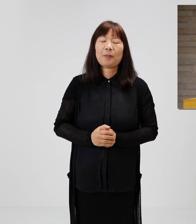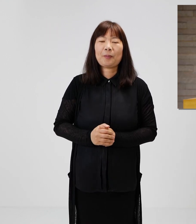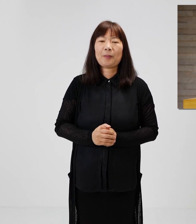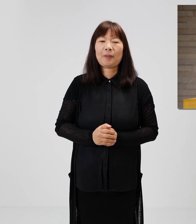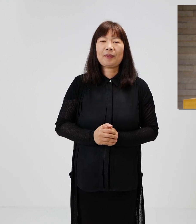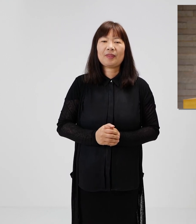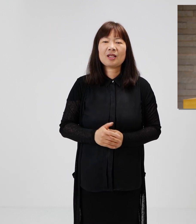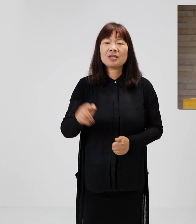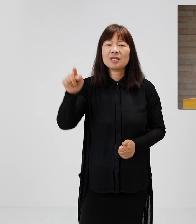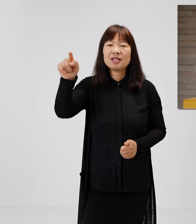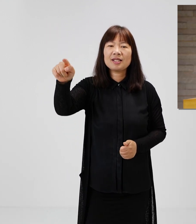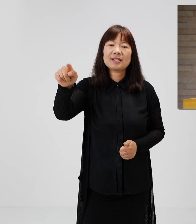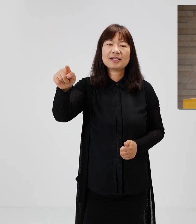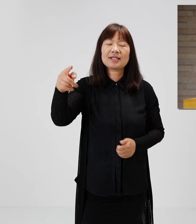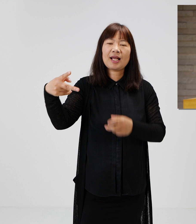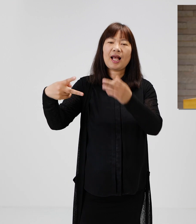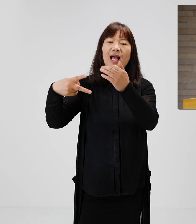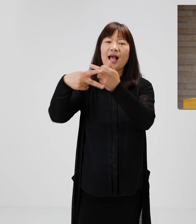없는 백성이